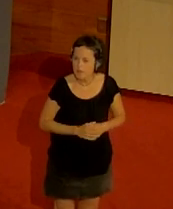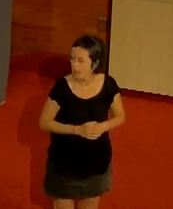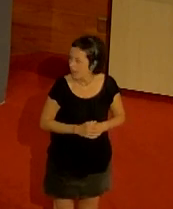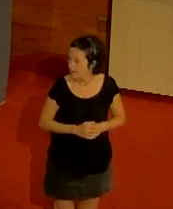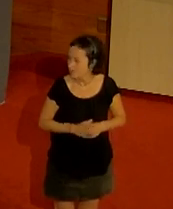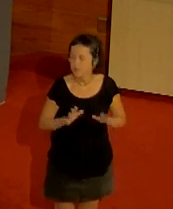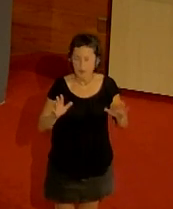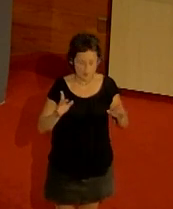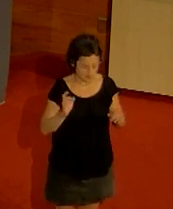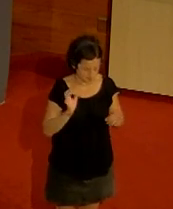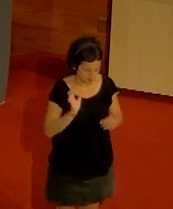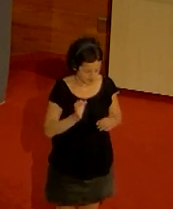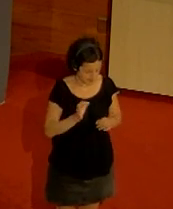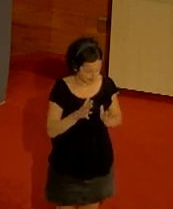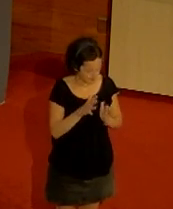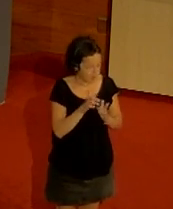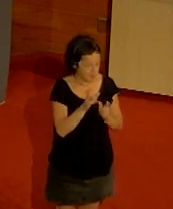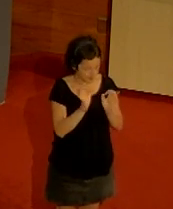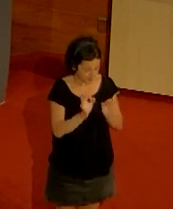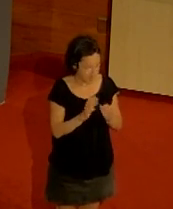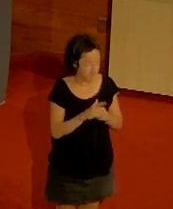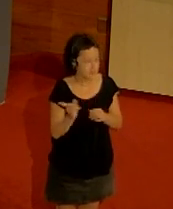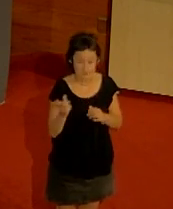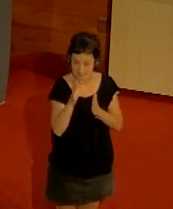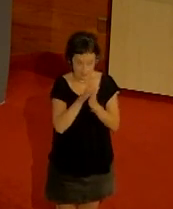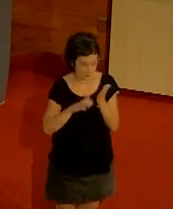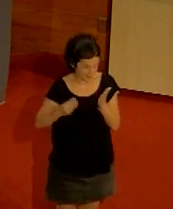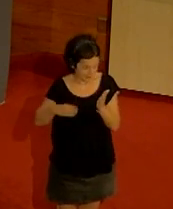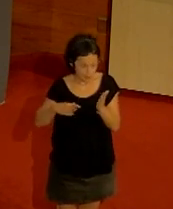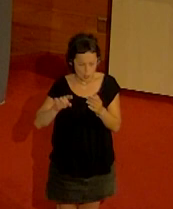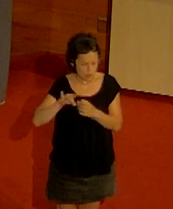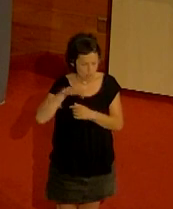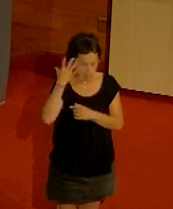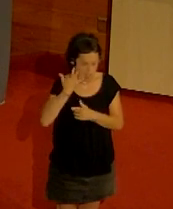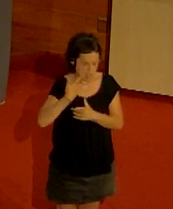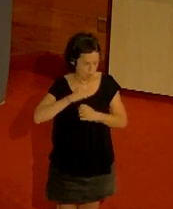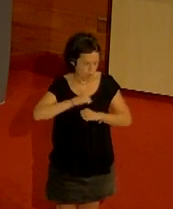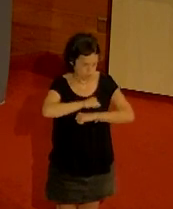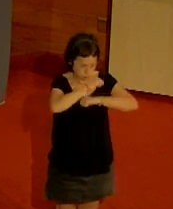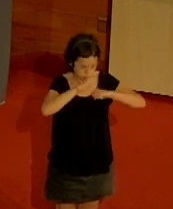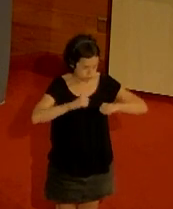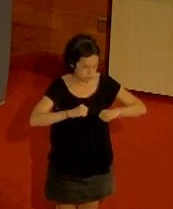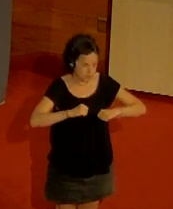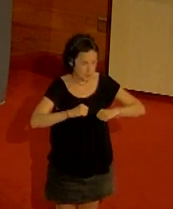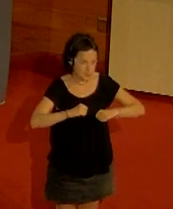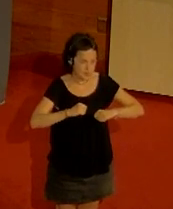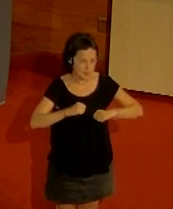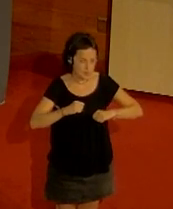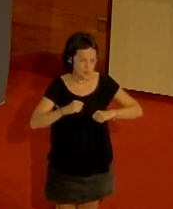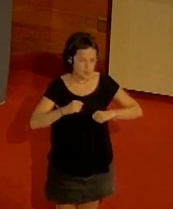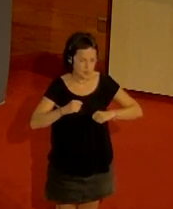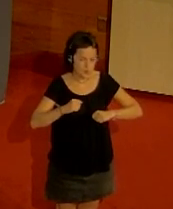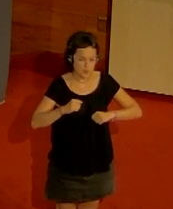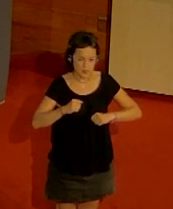Ah, el reportaje. Ah, sí, en este mismo reportaje, que hay una idea muy instalada de que, bueno,